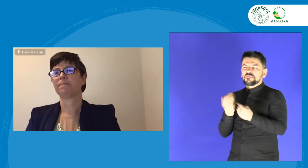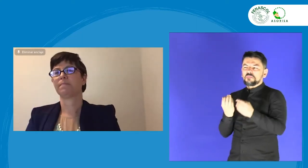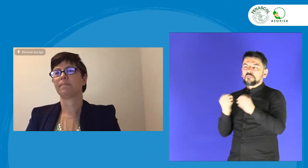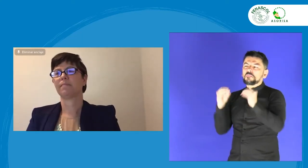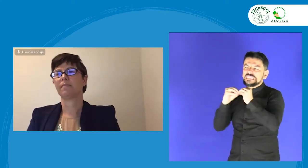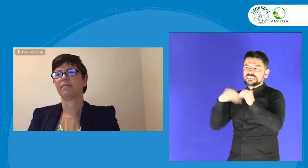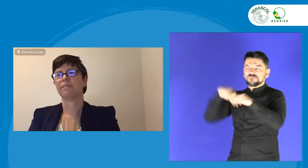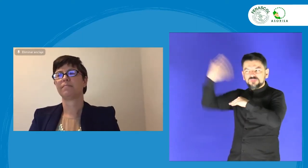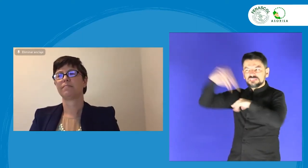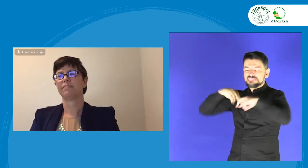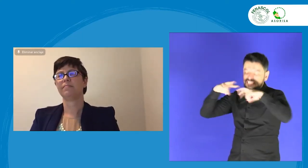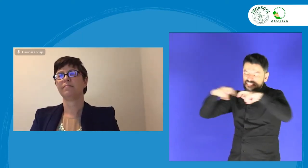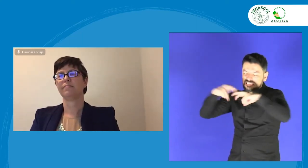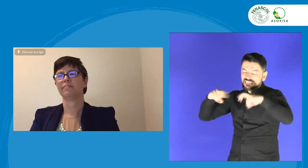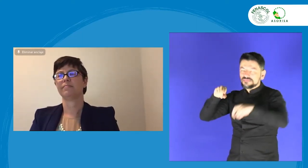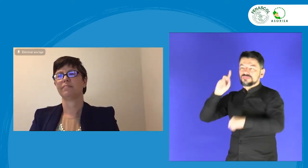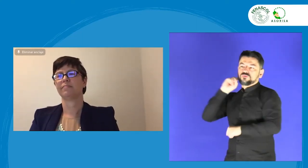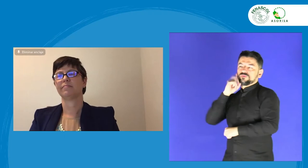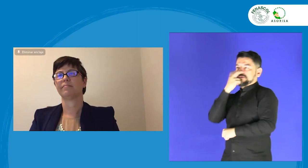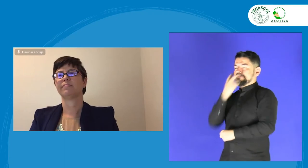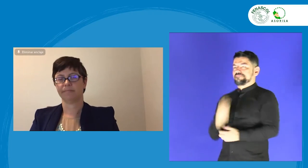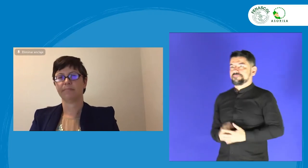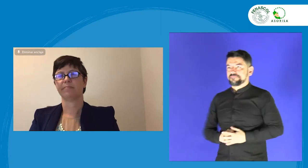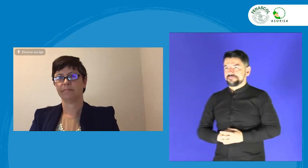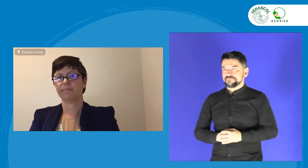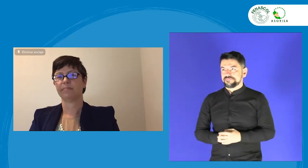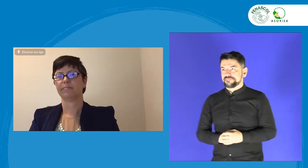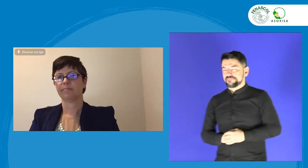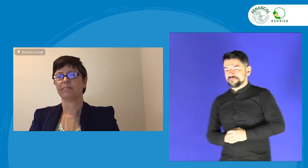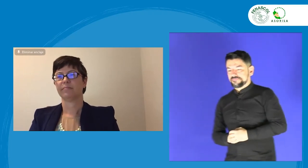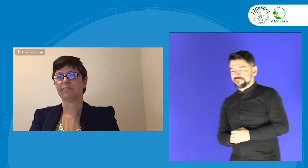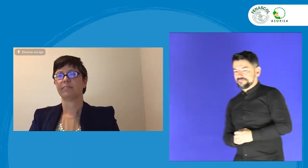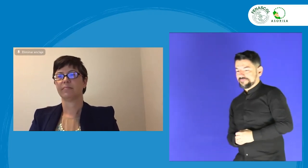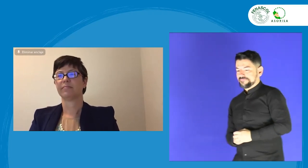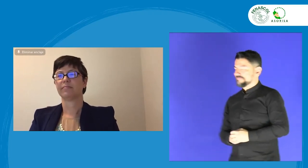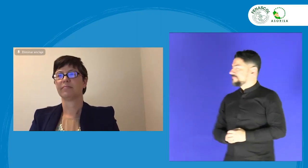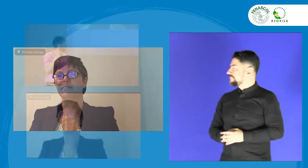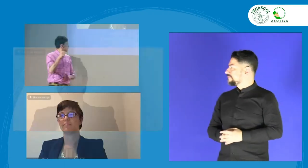allí. Todavía encontramos ciertos problemas aquí.